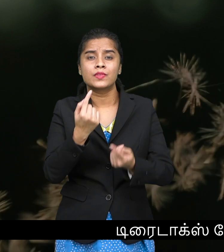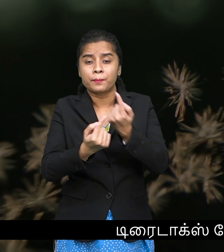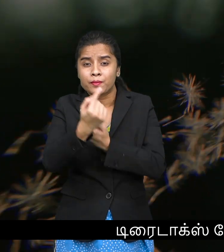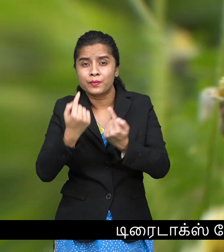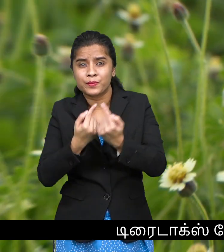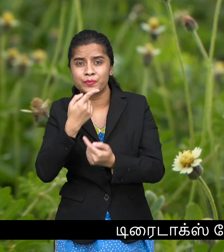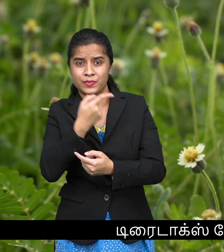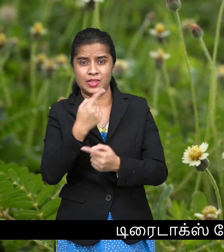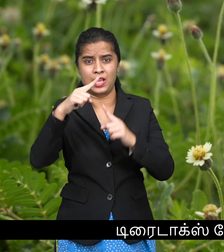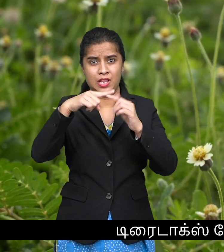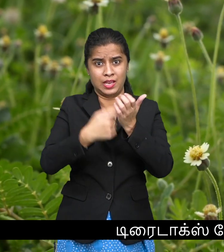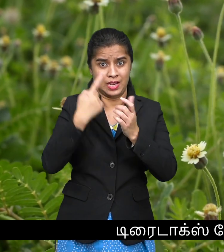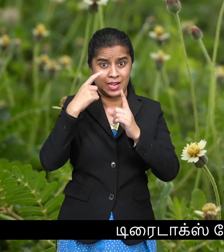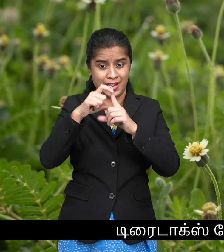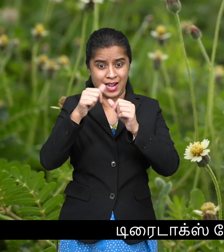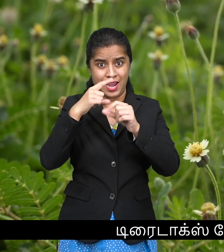ட்ரைடாக்ஸ் போன்ற தாவரங்களில்